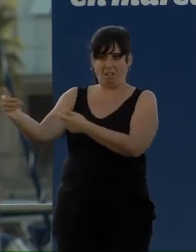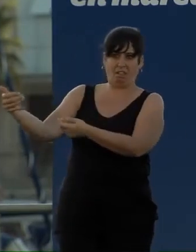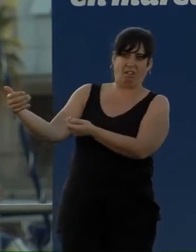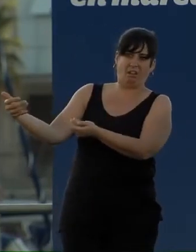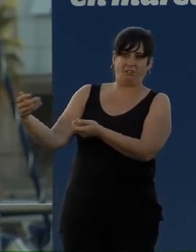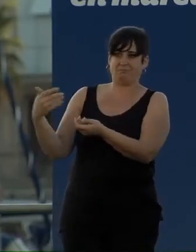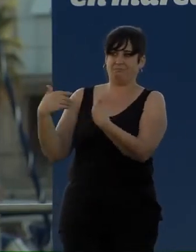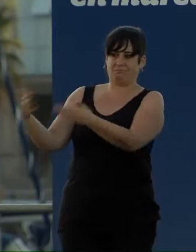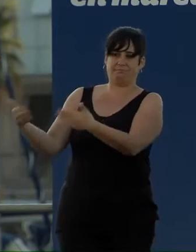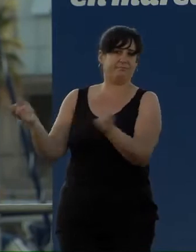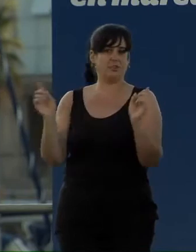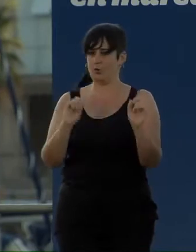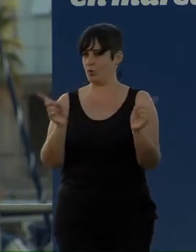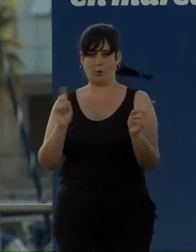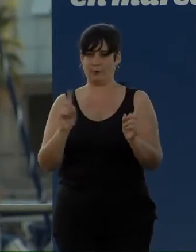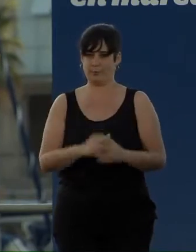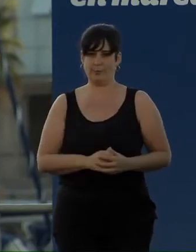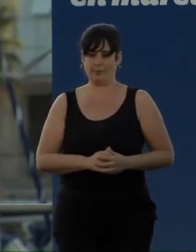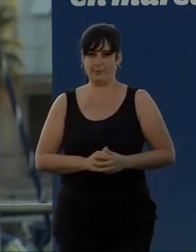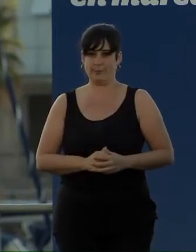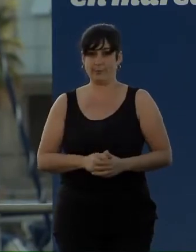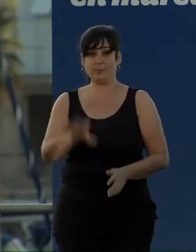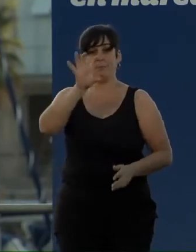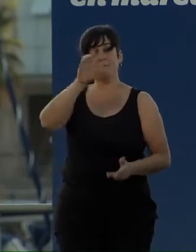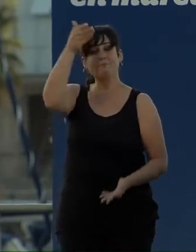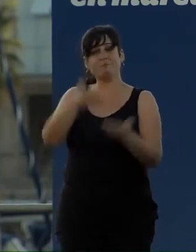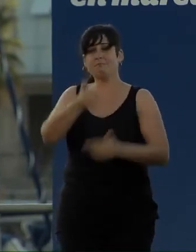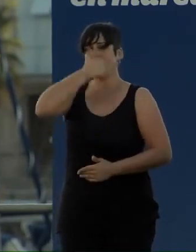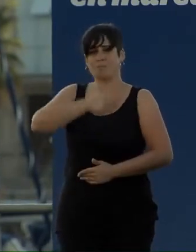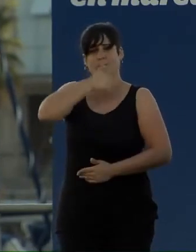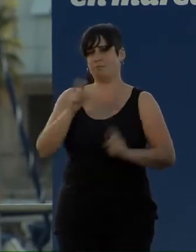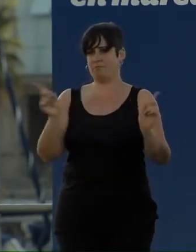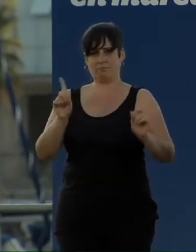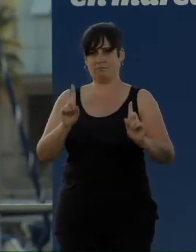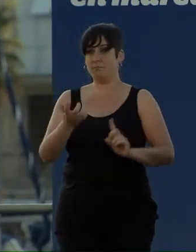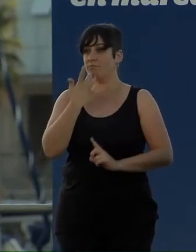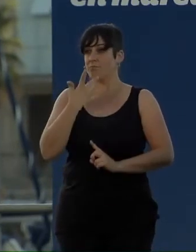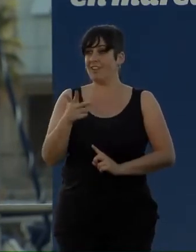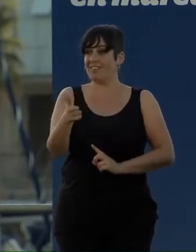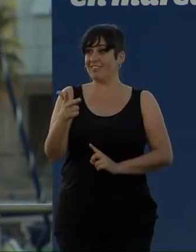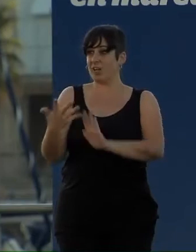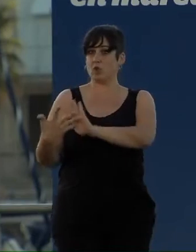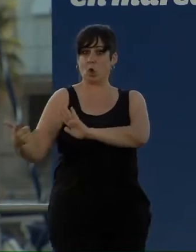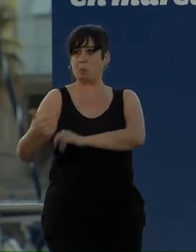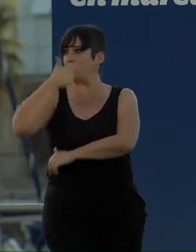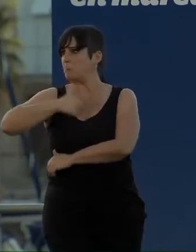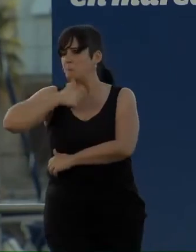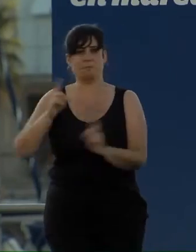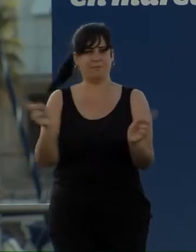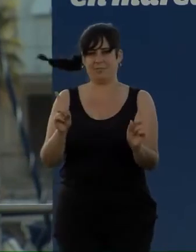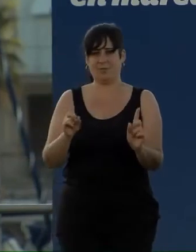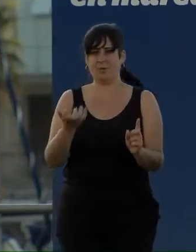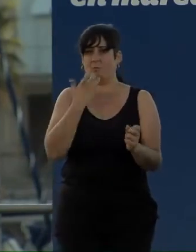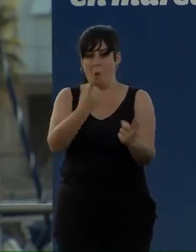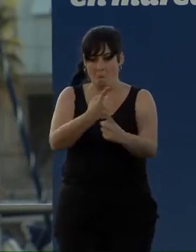un Pao un Pao se resigna a per dereitos rados se resigna n